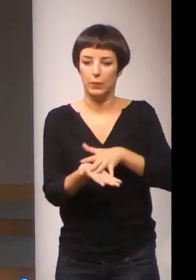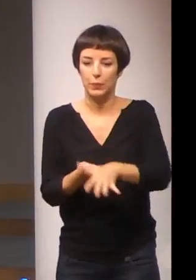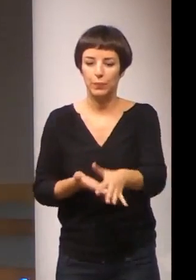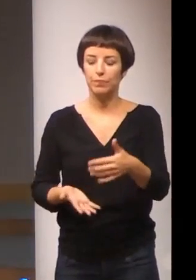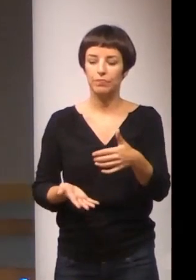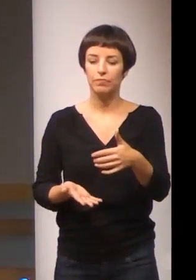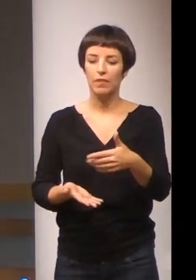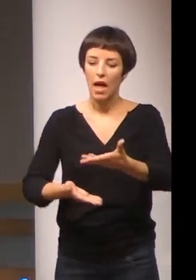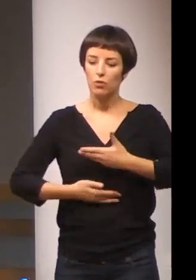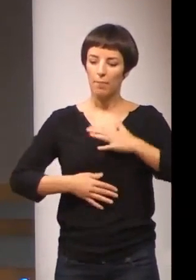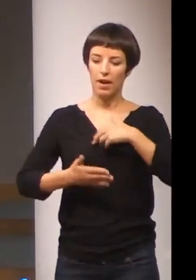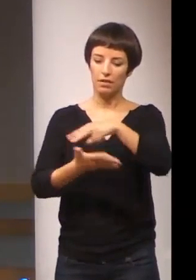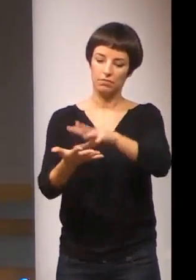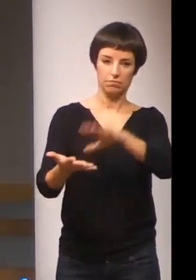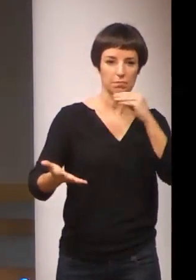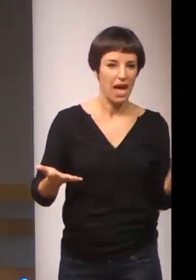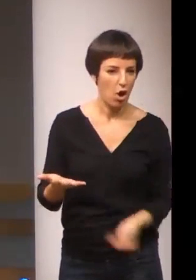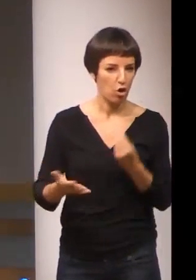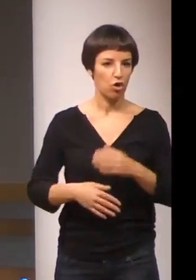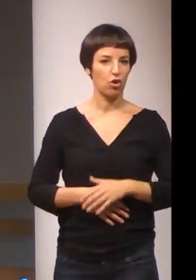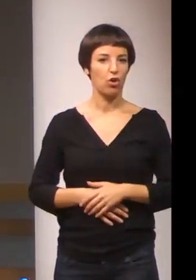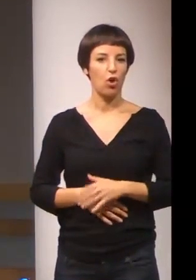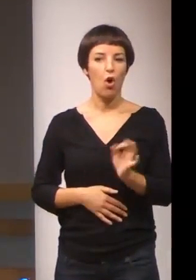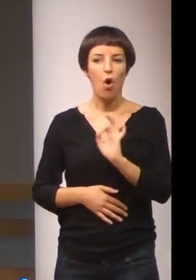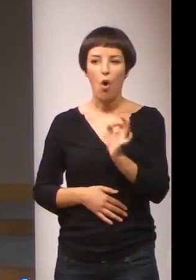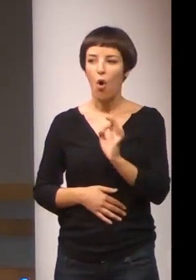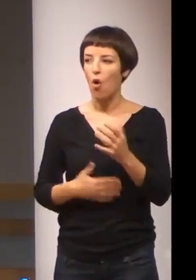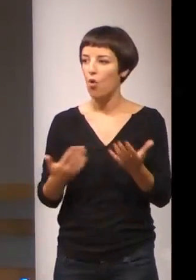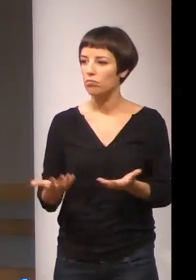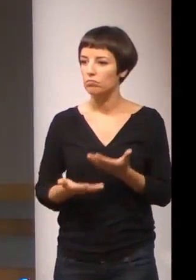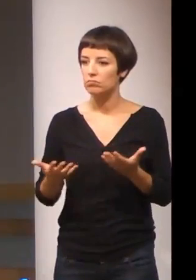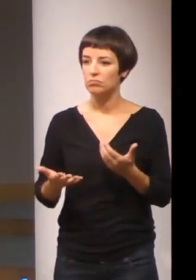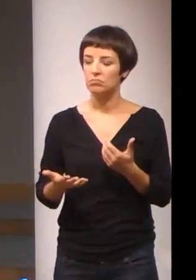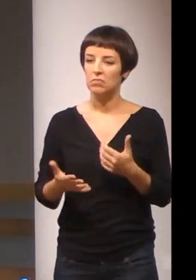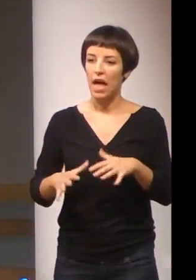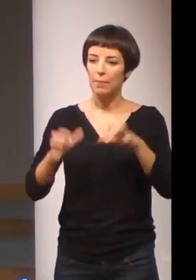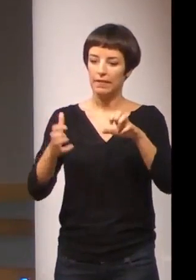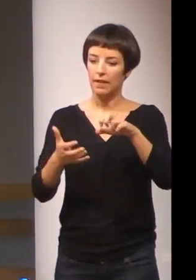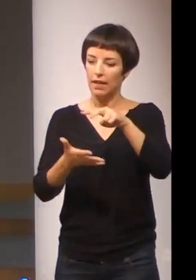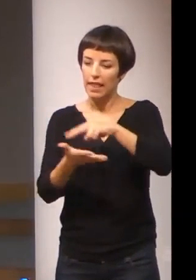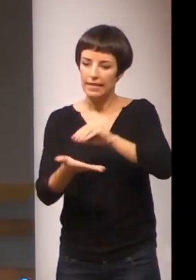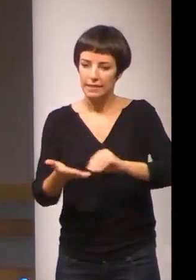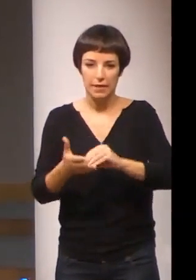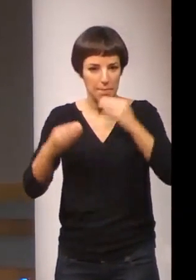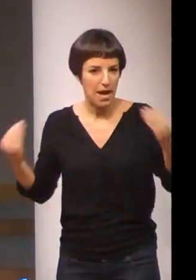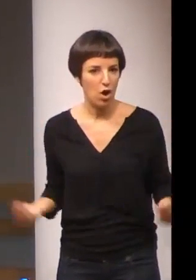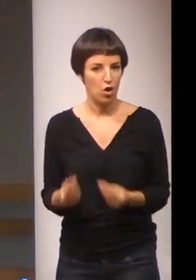lectora, la mejora de la alfabetización o la mejora en otros tipos de